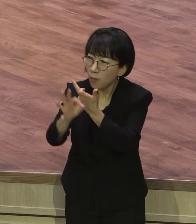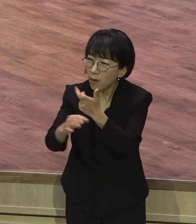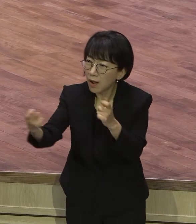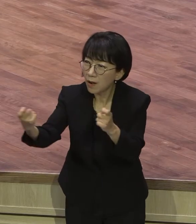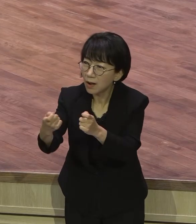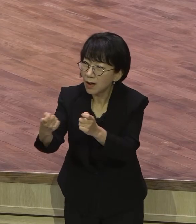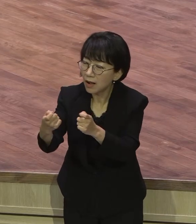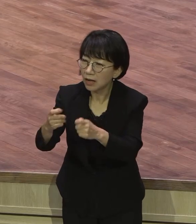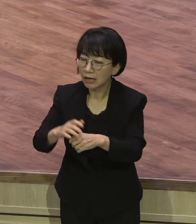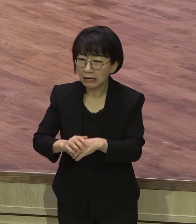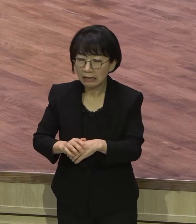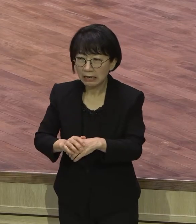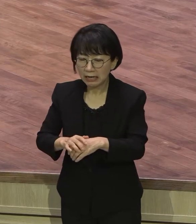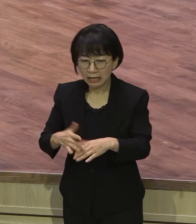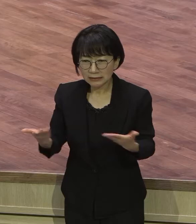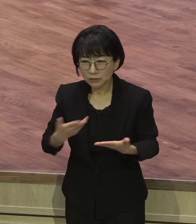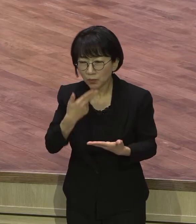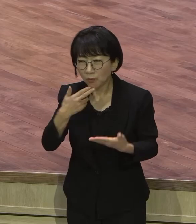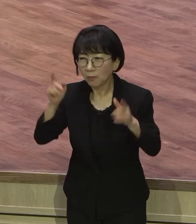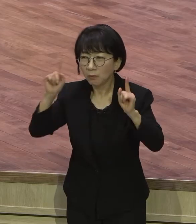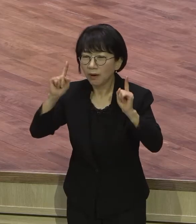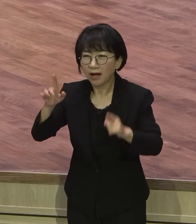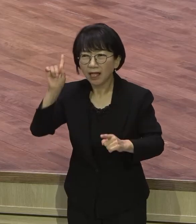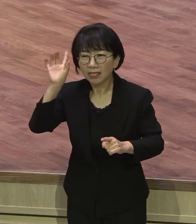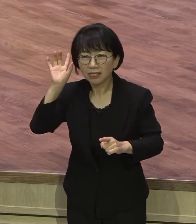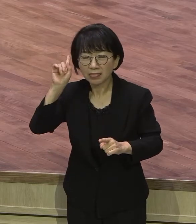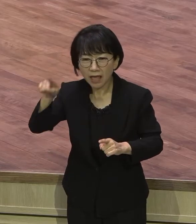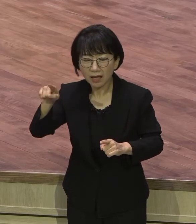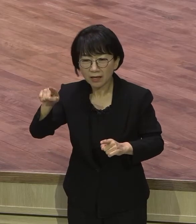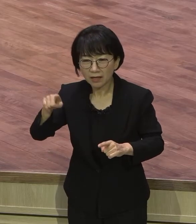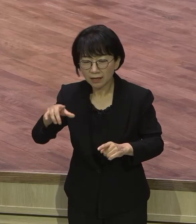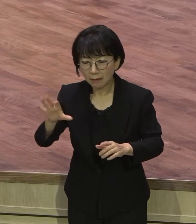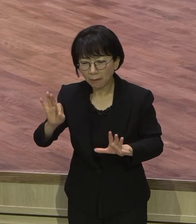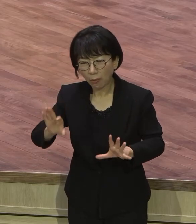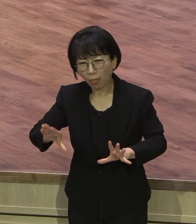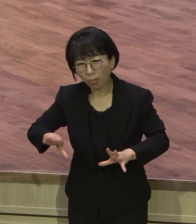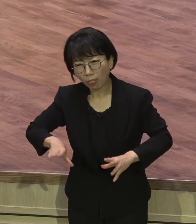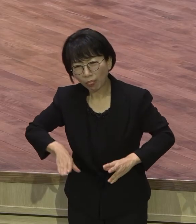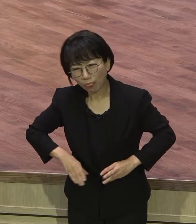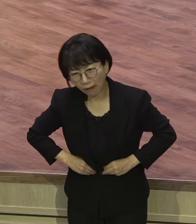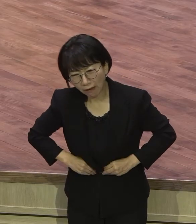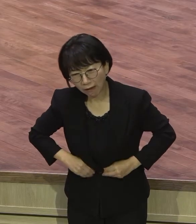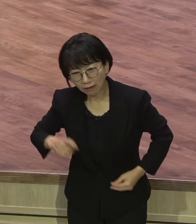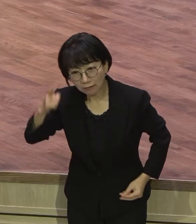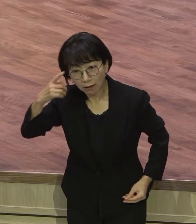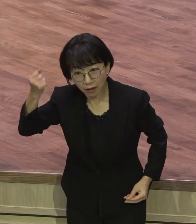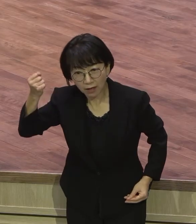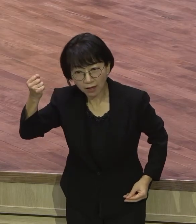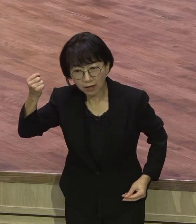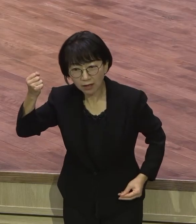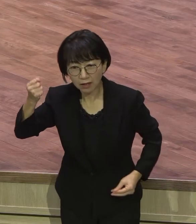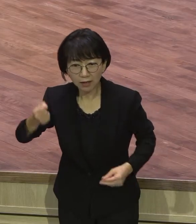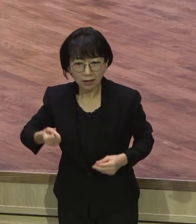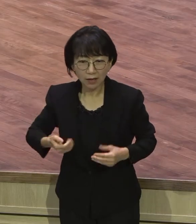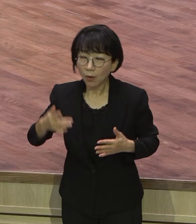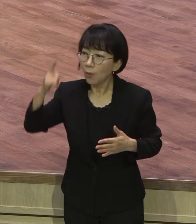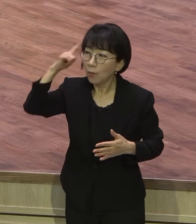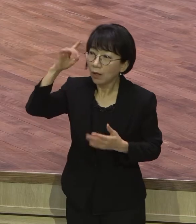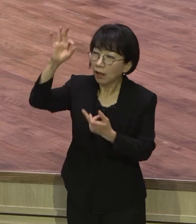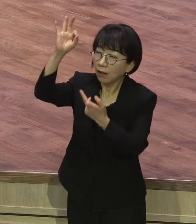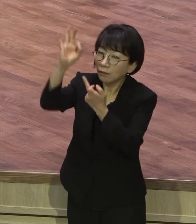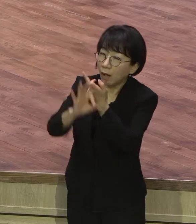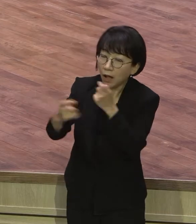이 내일을 굶겠구나 이제 돈을 벌이가 없으니까 내일을 굶겠구나 하고 있을 거 아니에요. 뭐 해가 지기